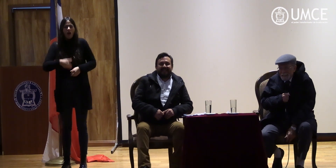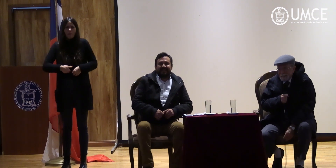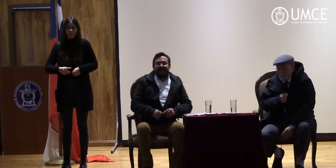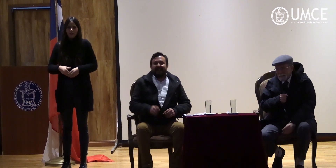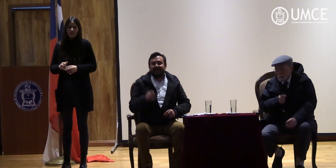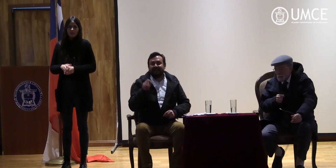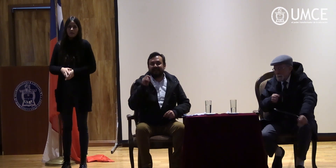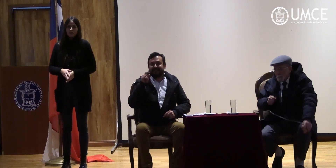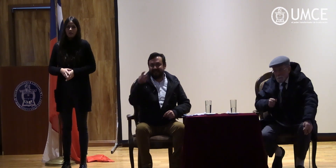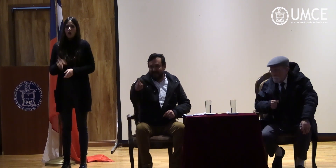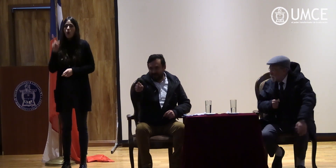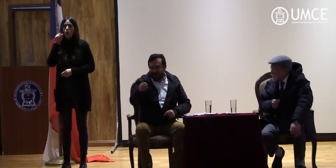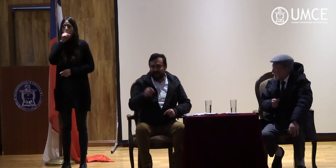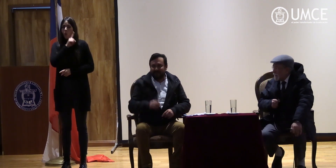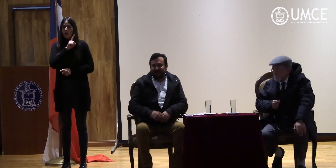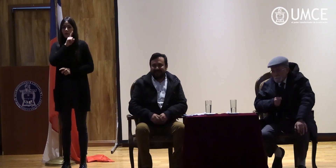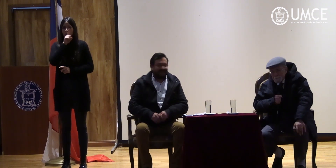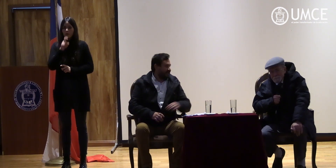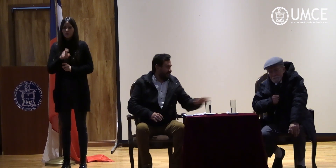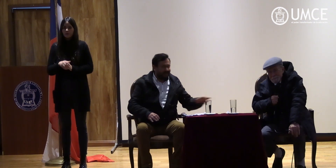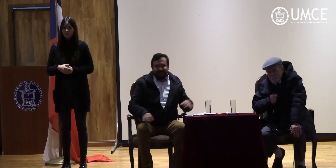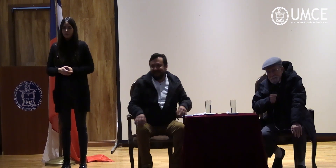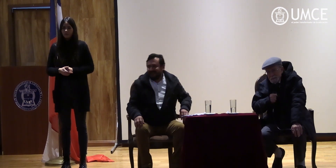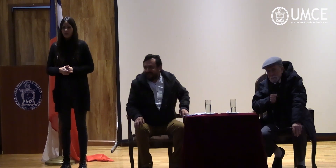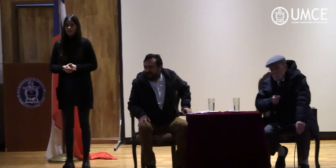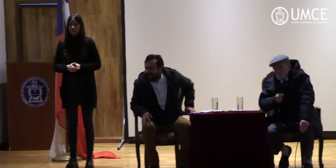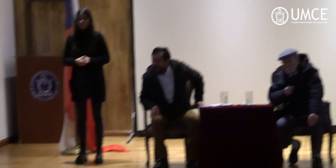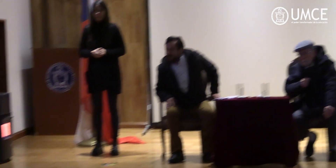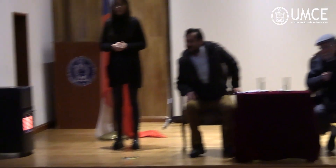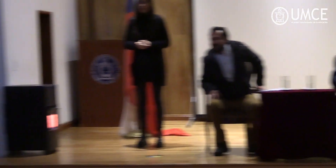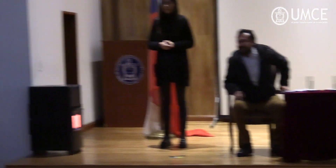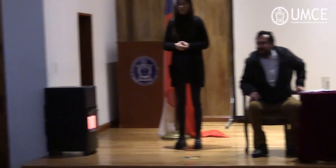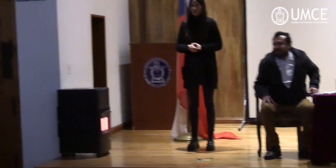Ya. Vamos con la última pregunta. Ya.